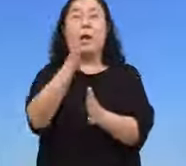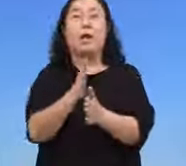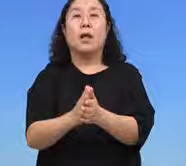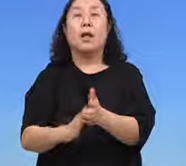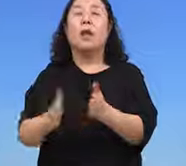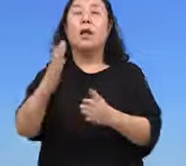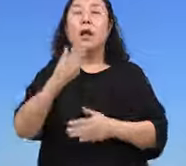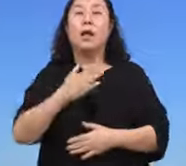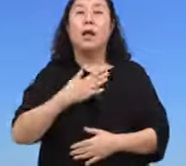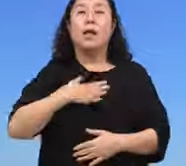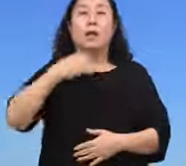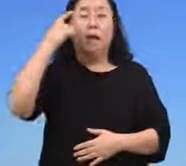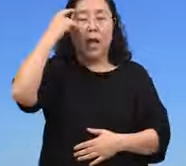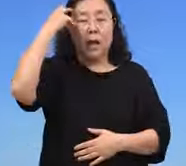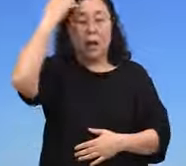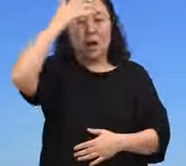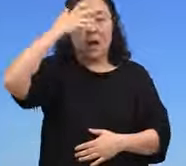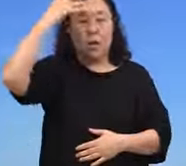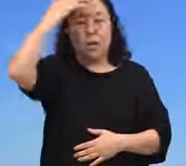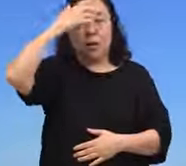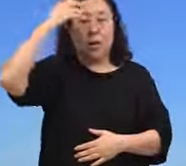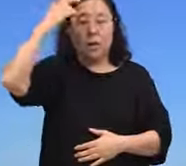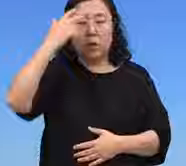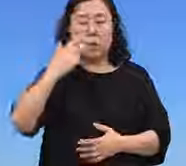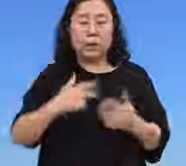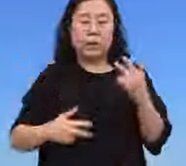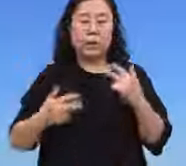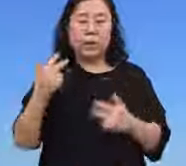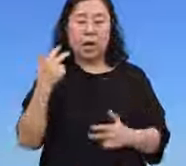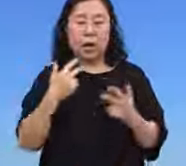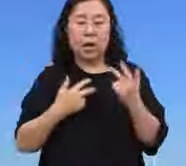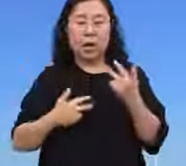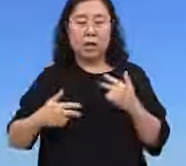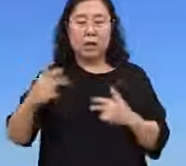내 영혼 즐거이 주 따르렵니다.